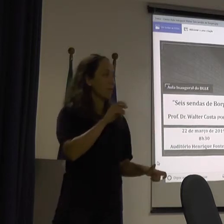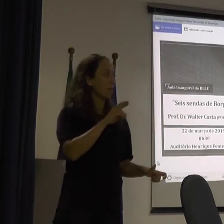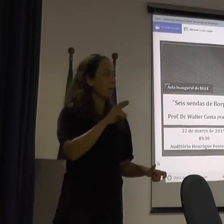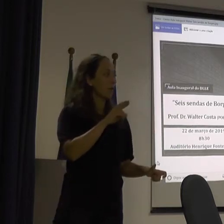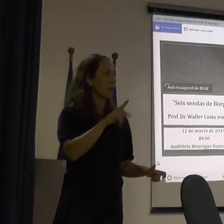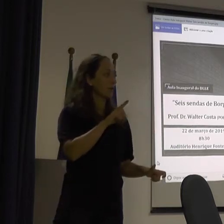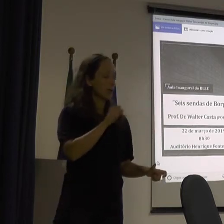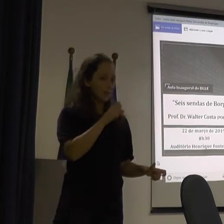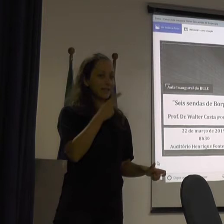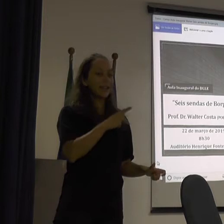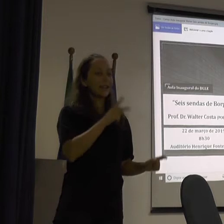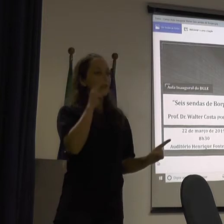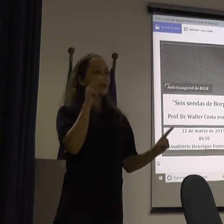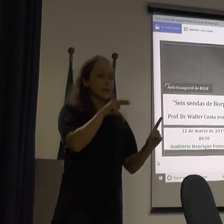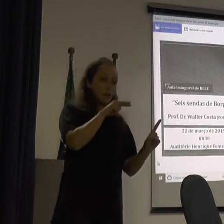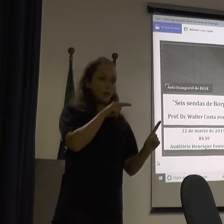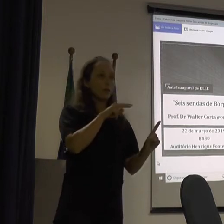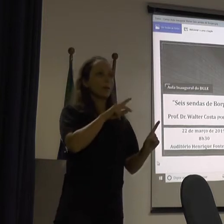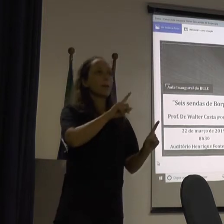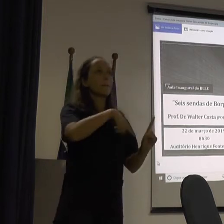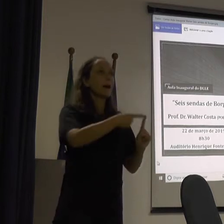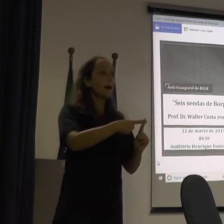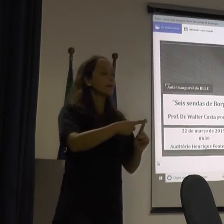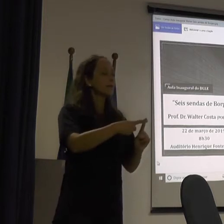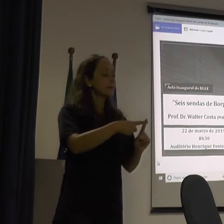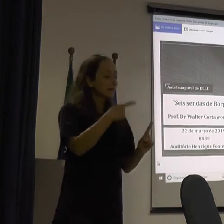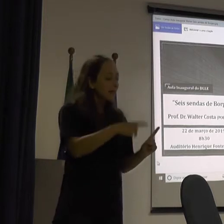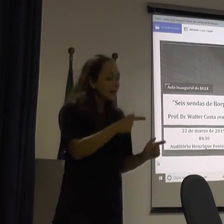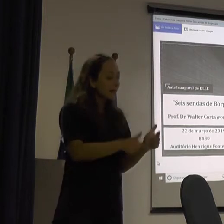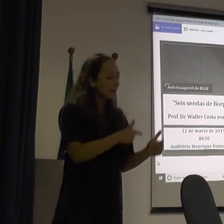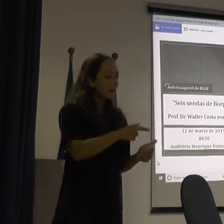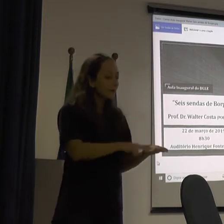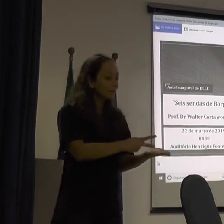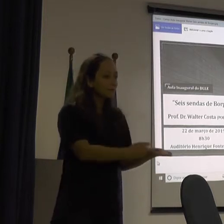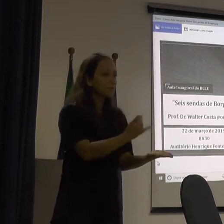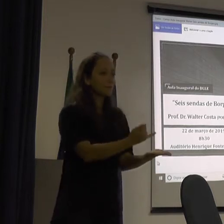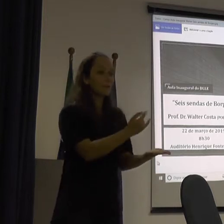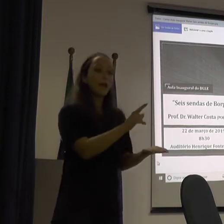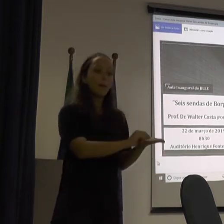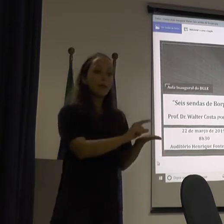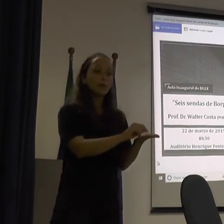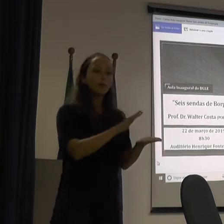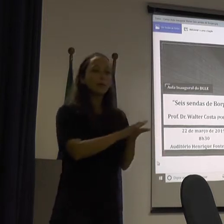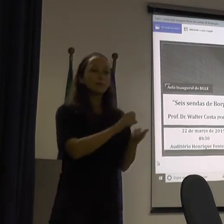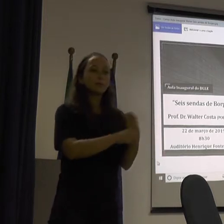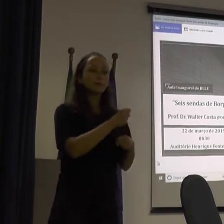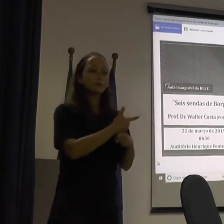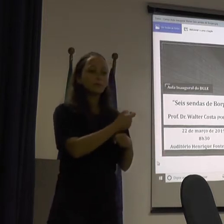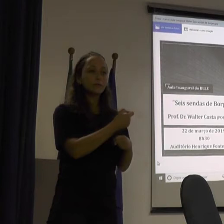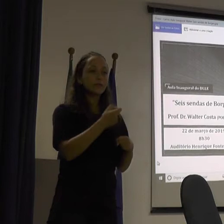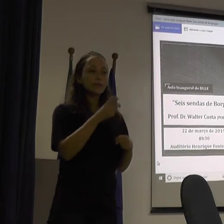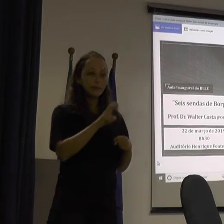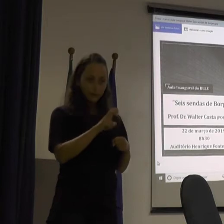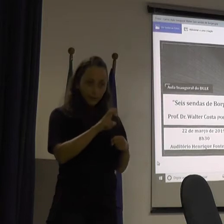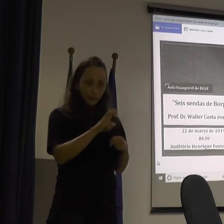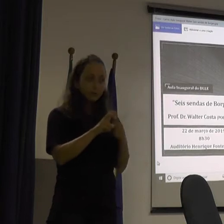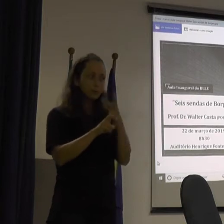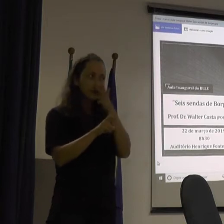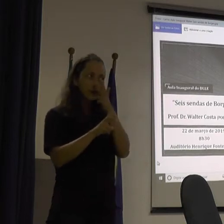mas a importância da tradução na obra dele. É um artigo de 2005, se não me engano, da Cadernos,